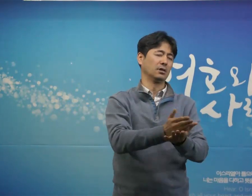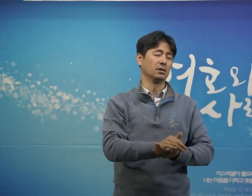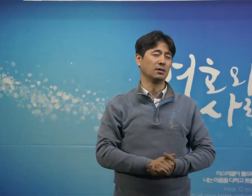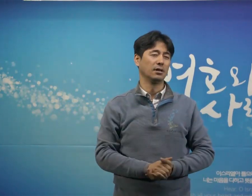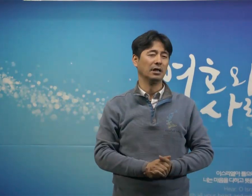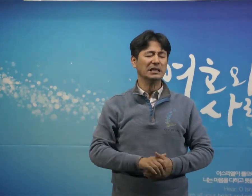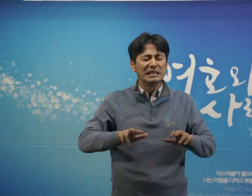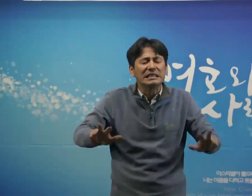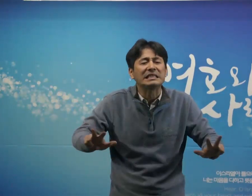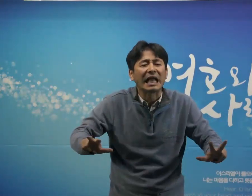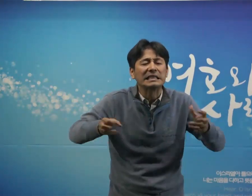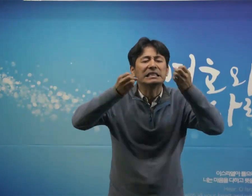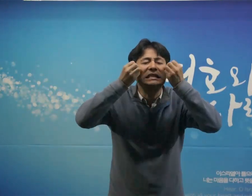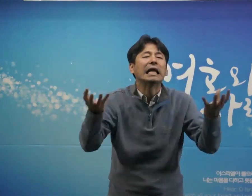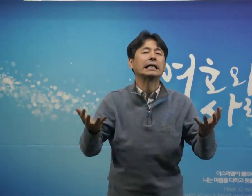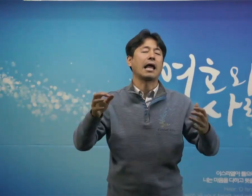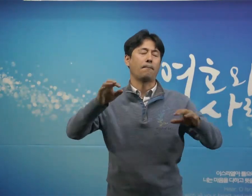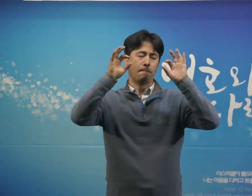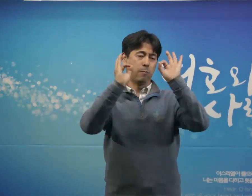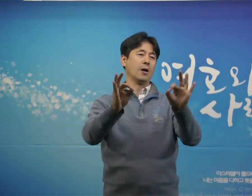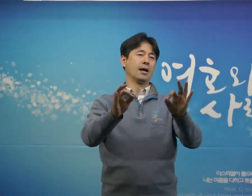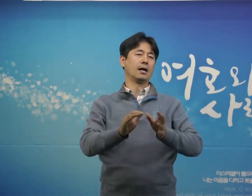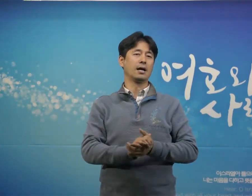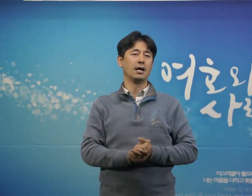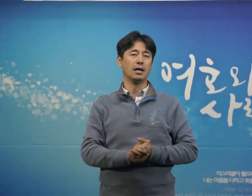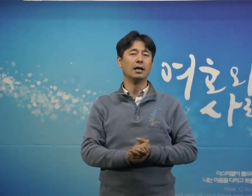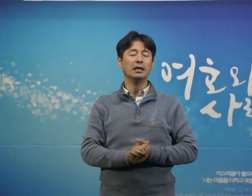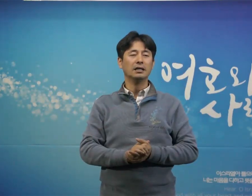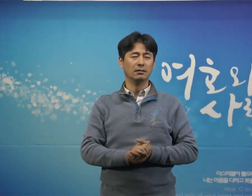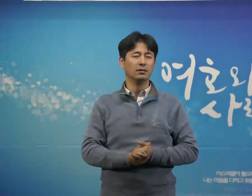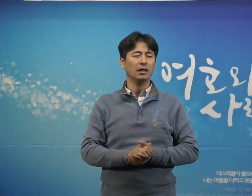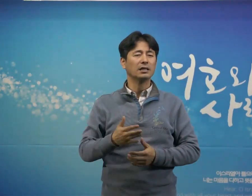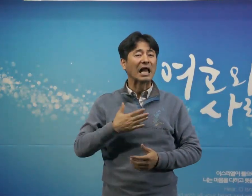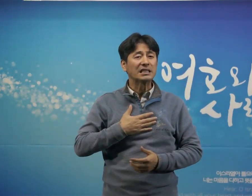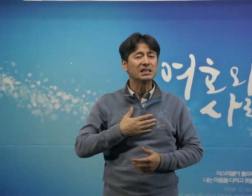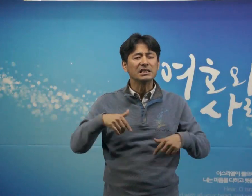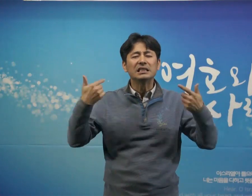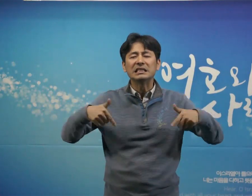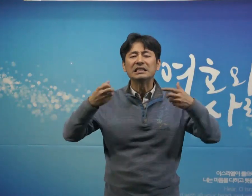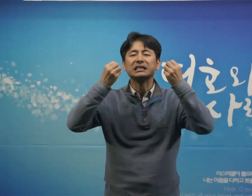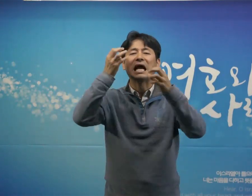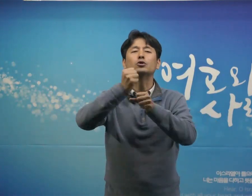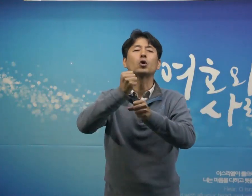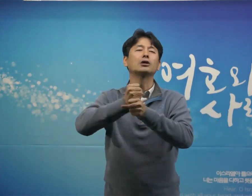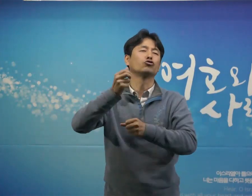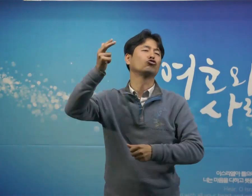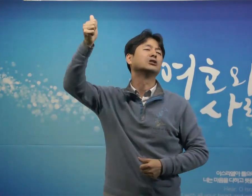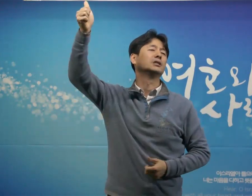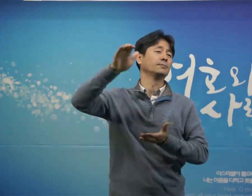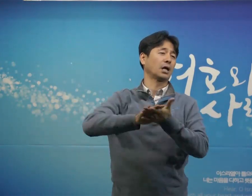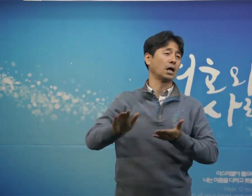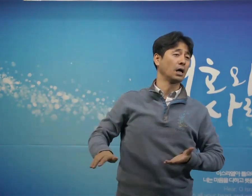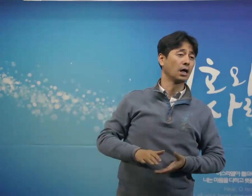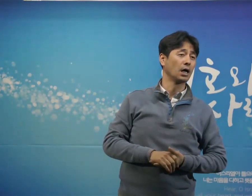다시금 기대하고 있는 그 마음 가운데 하나님께서는 다시 말씀하십니다. 옛적일을 기억하지 마라.